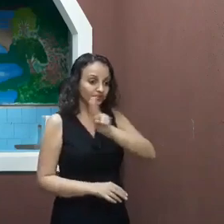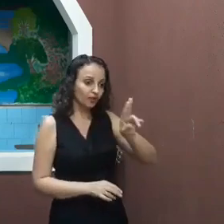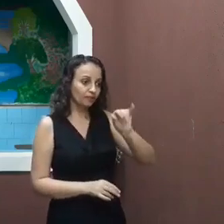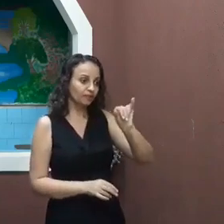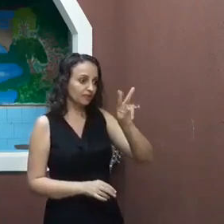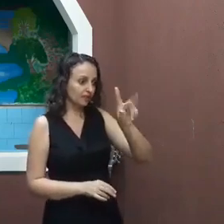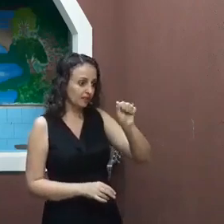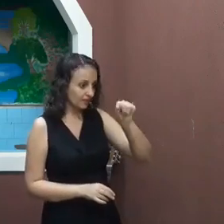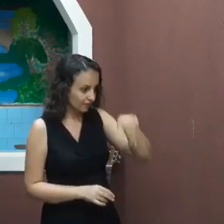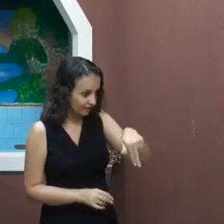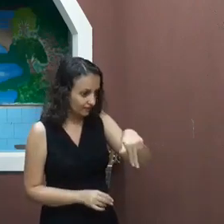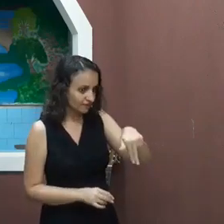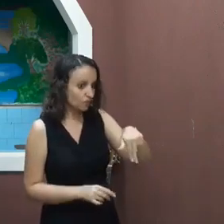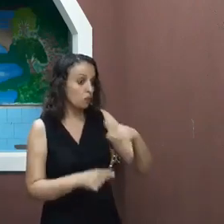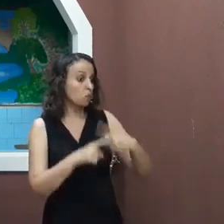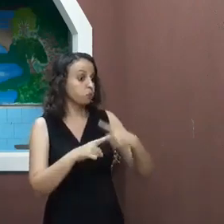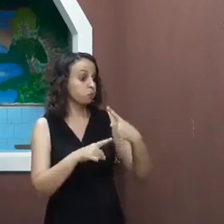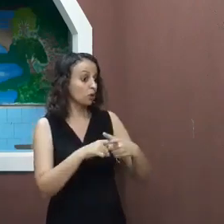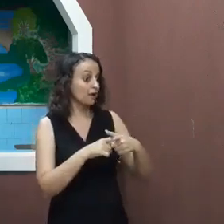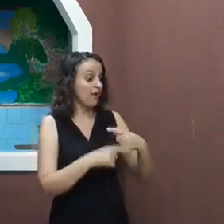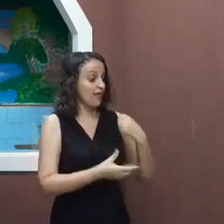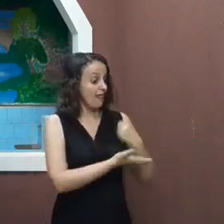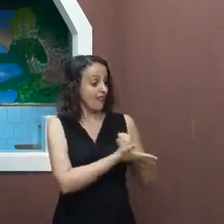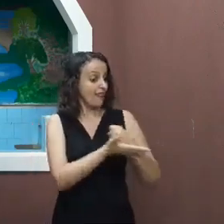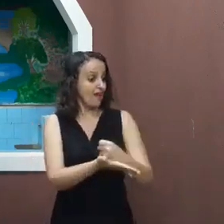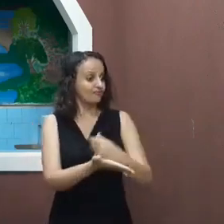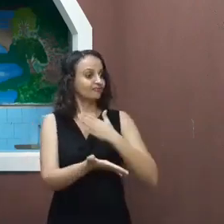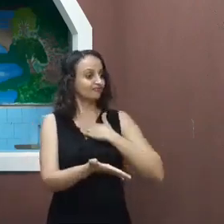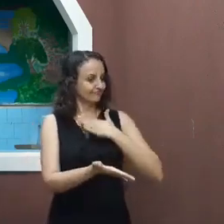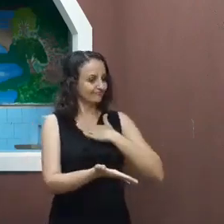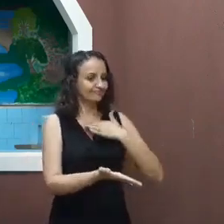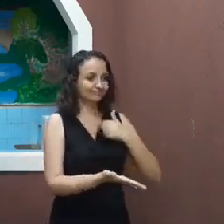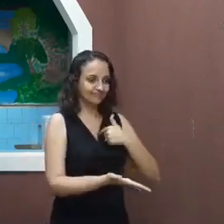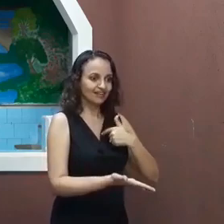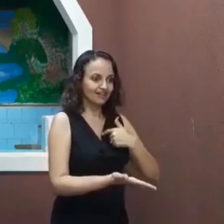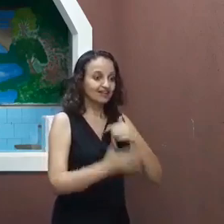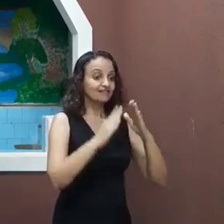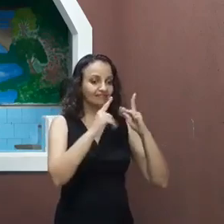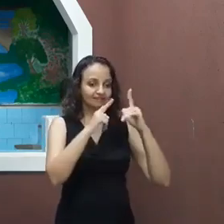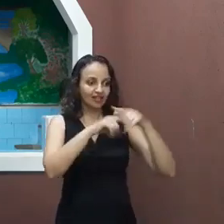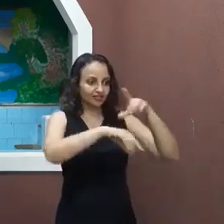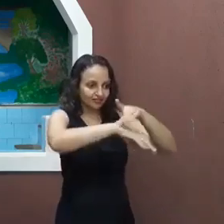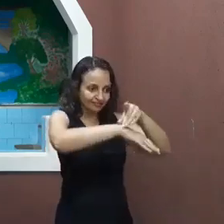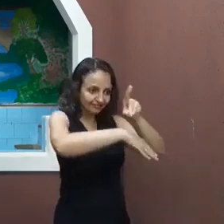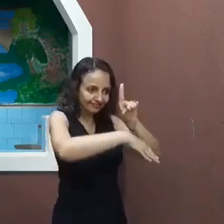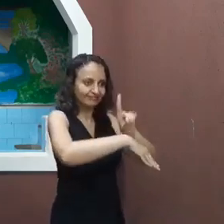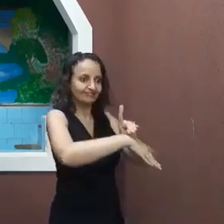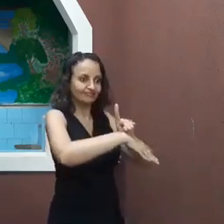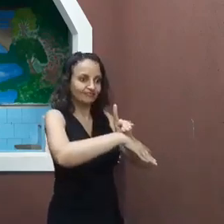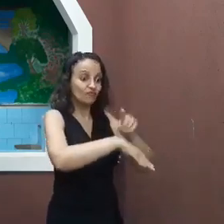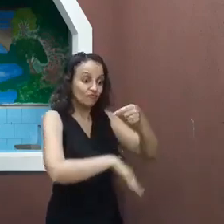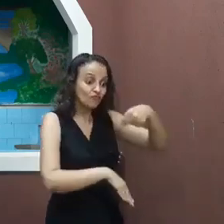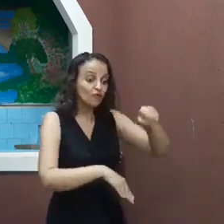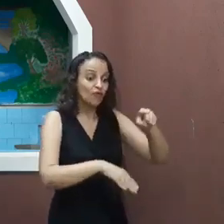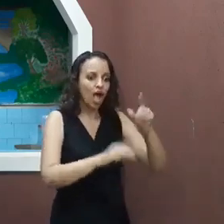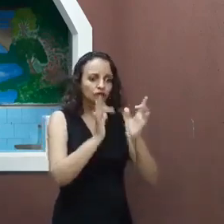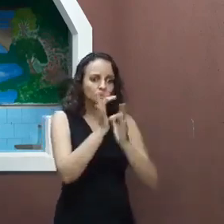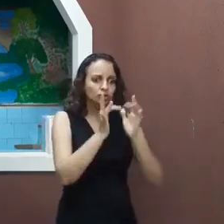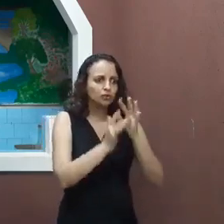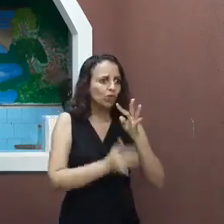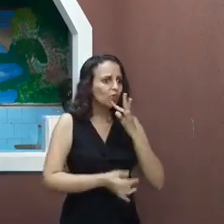levou eu até a igreja presbiteriana em Dracena, e ali eu tive um encontro